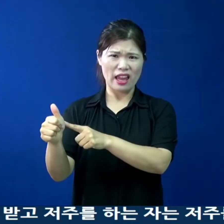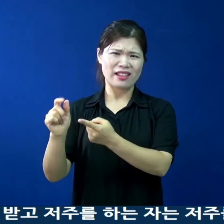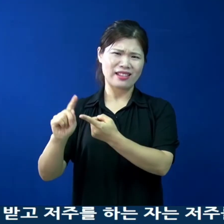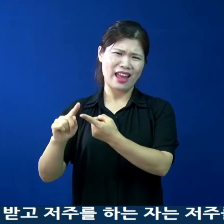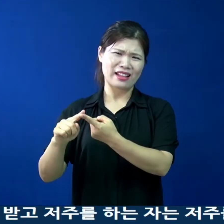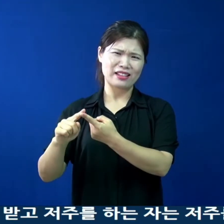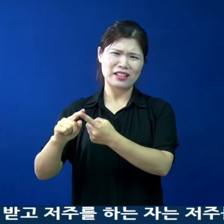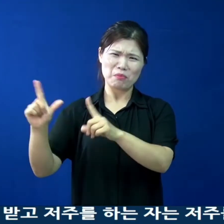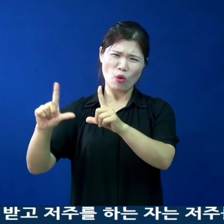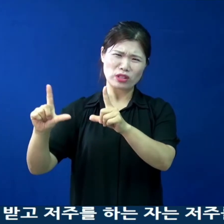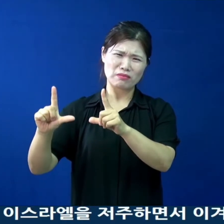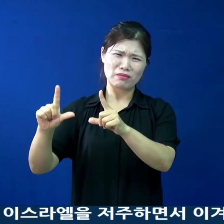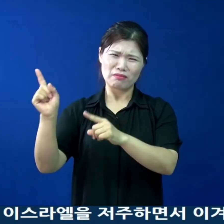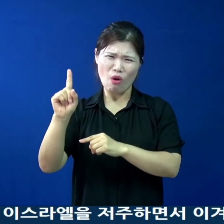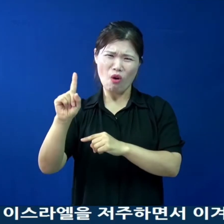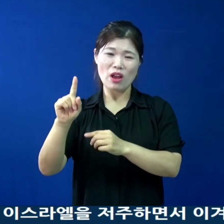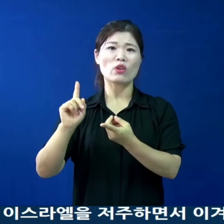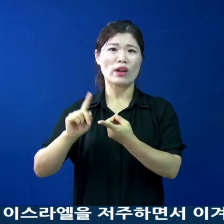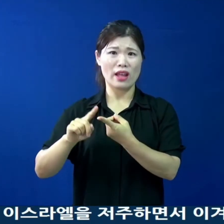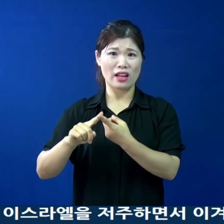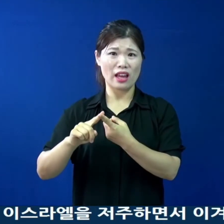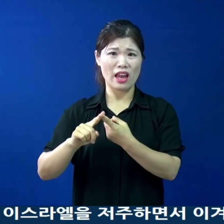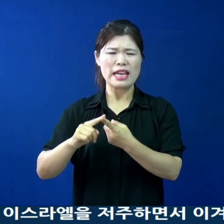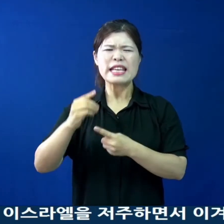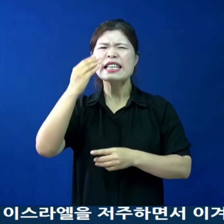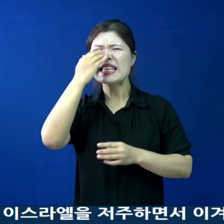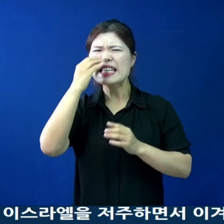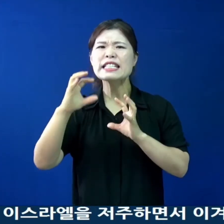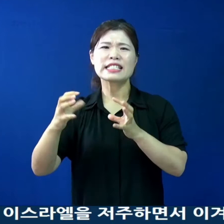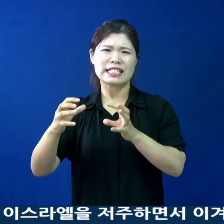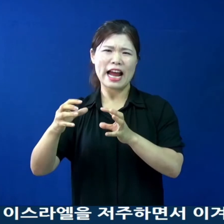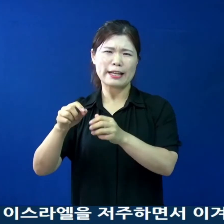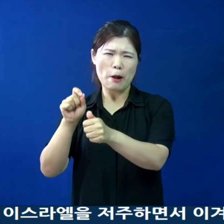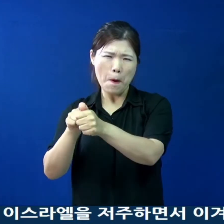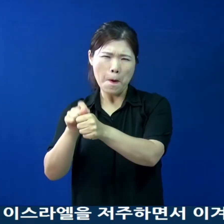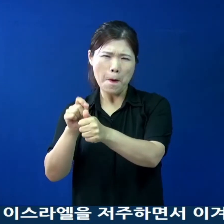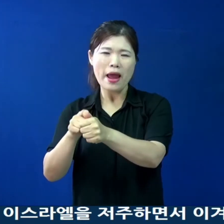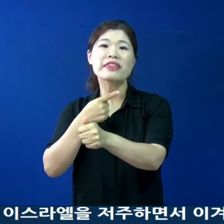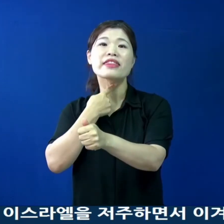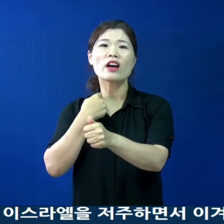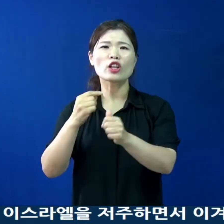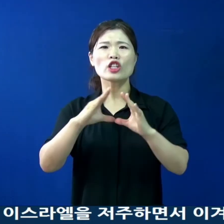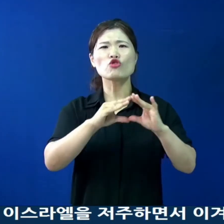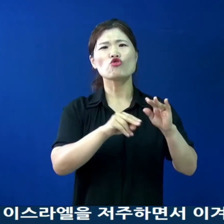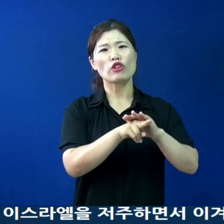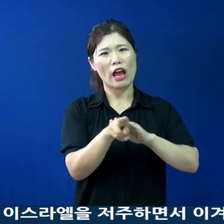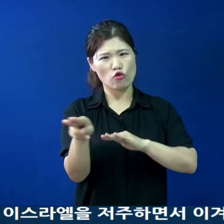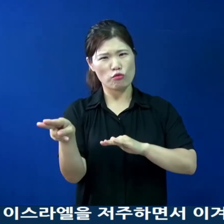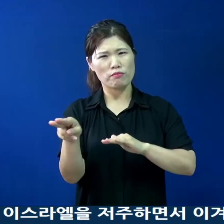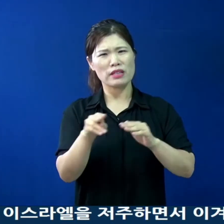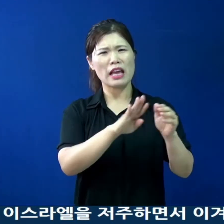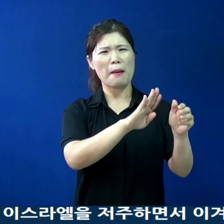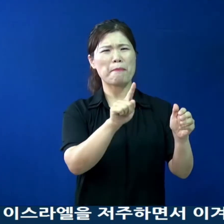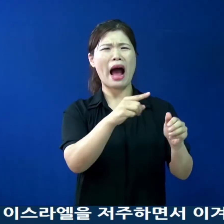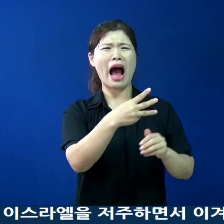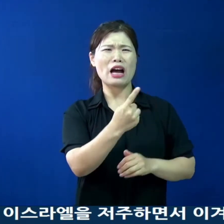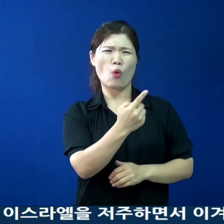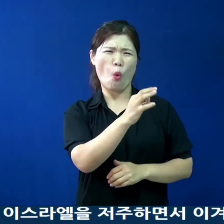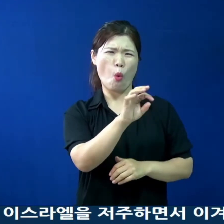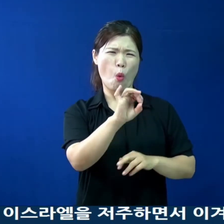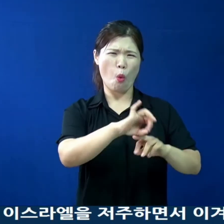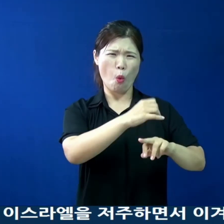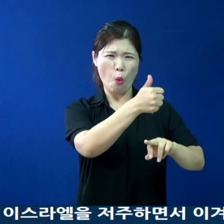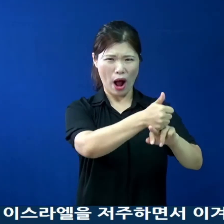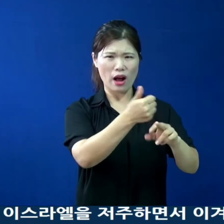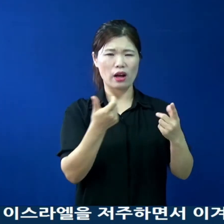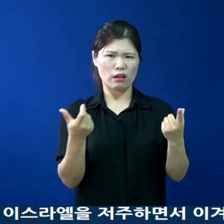모습입니다. 이 모습이 바로 이스라엘을 괴롭혔던 출애굽의 바로 왕과 유사합니다. 그